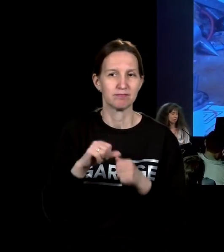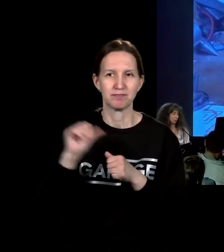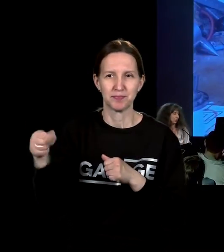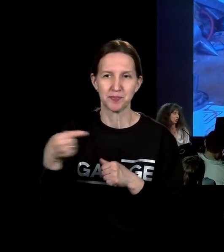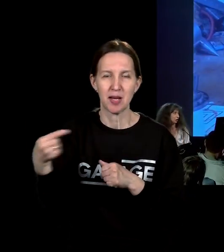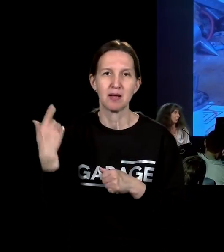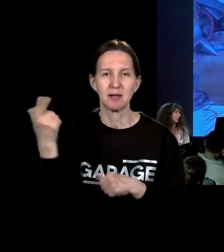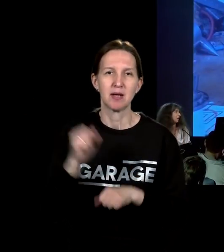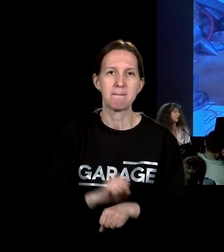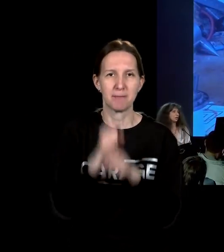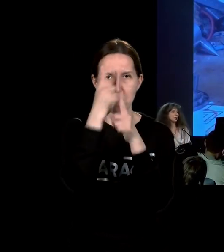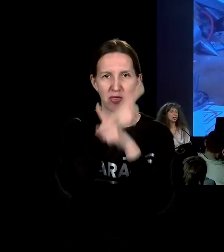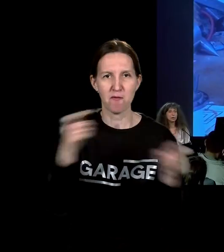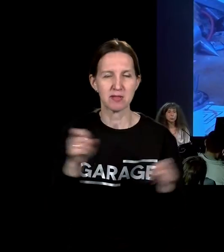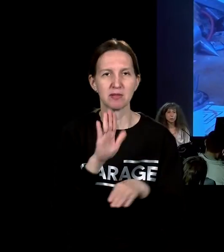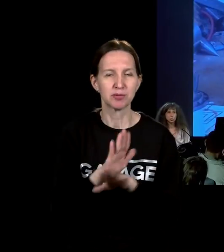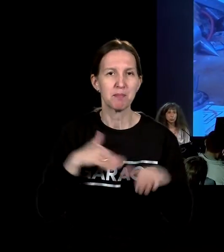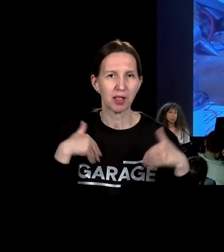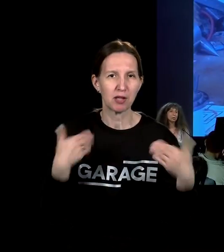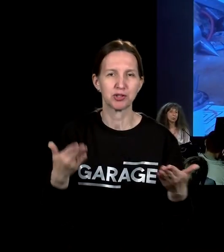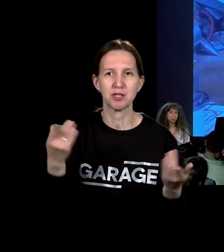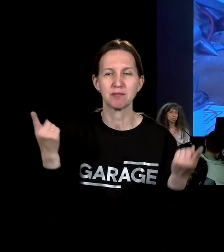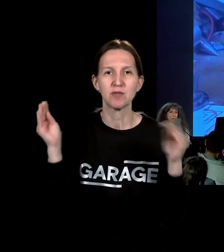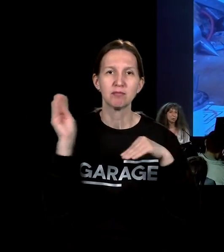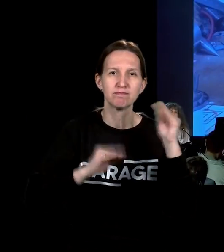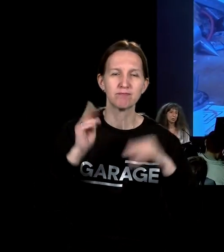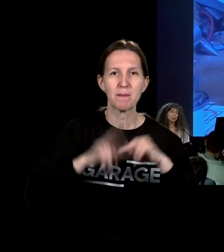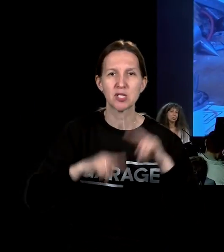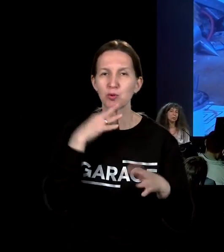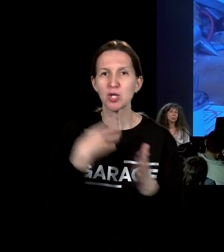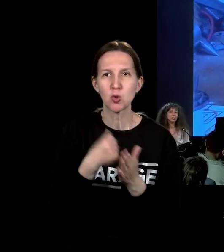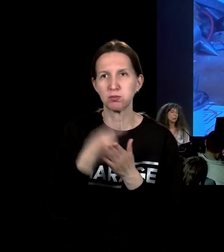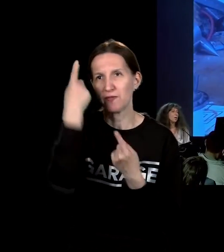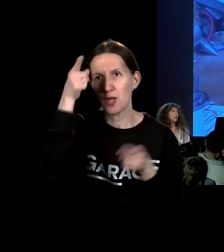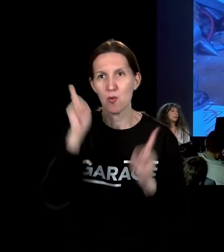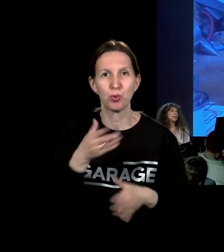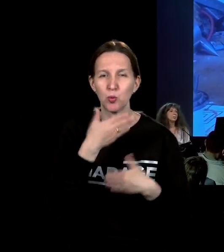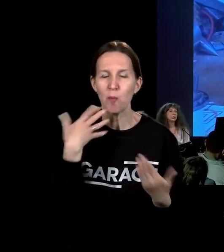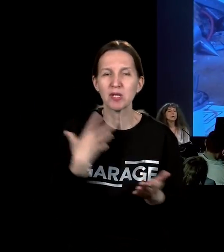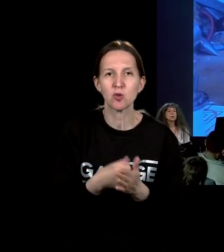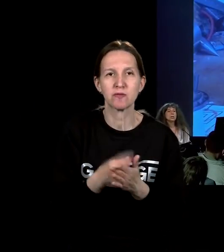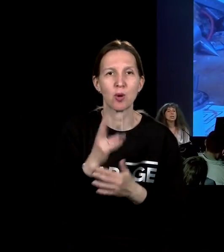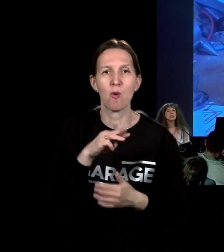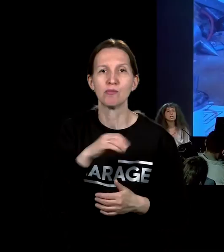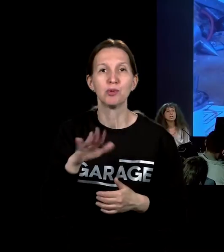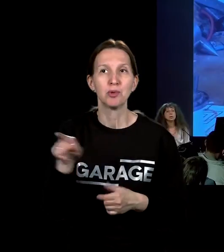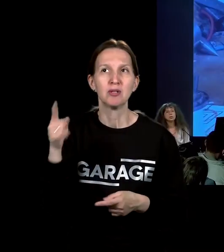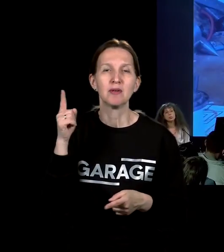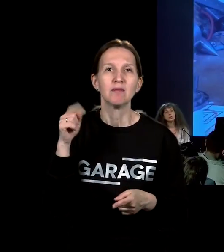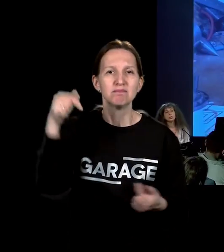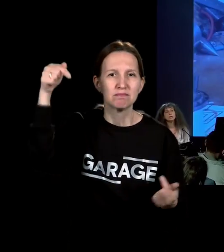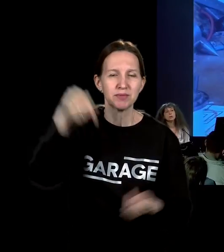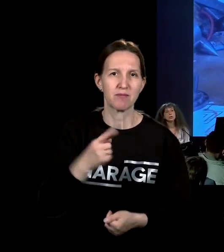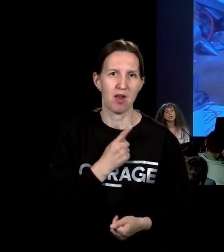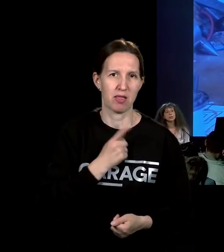манифеста с предложением создать собственную, построить собственную утопию, построить собственную коммуну, все они абсолютно рассчитаны на одиночку,